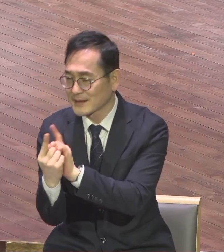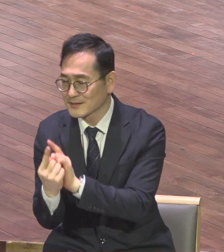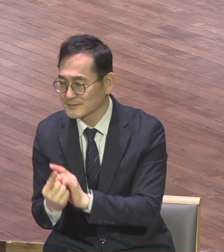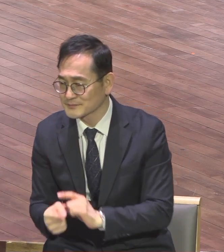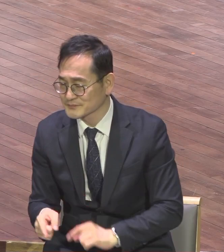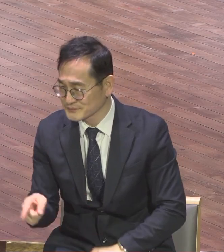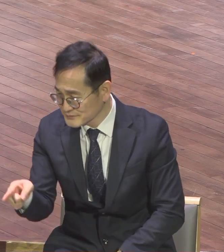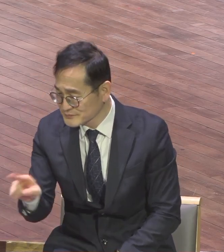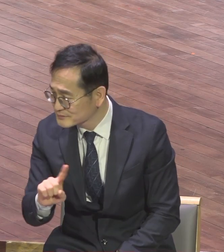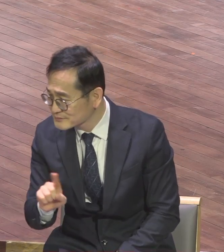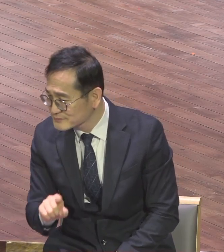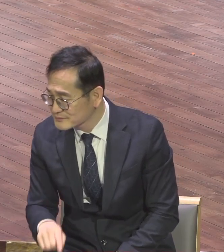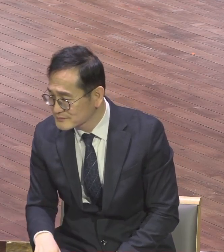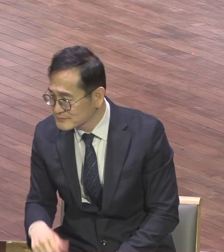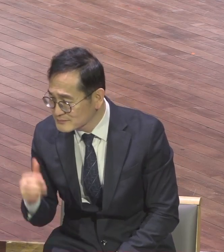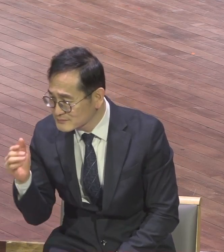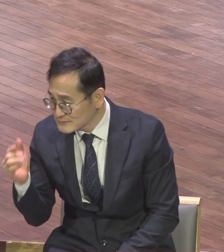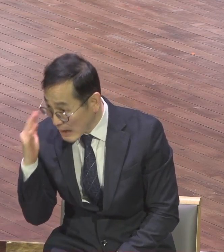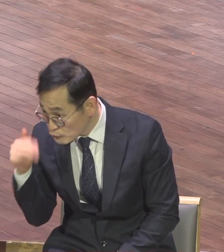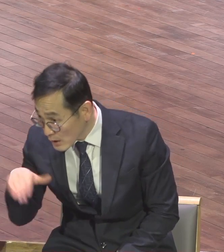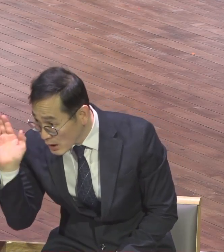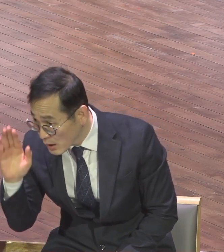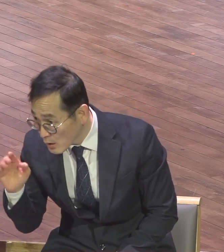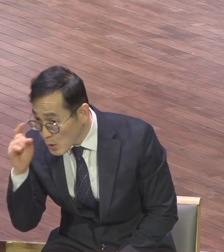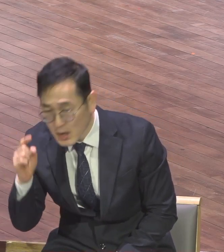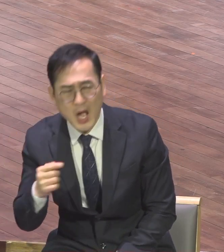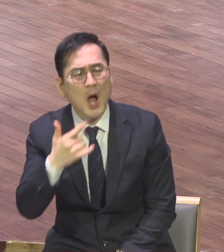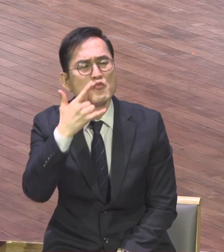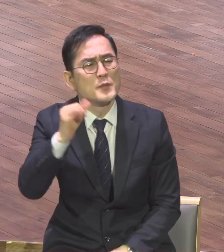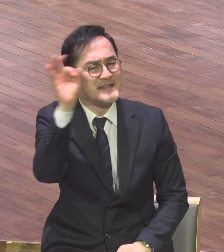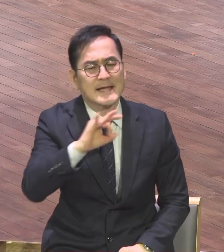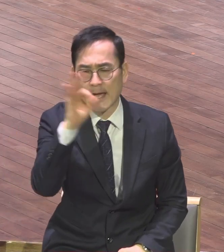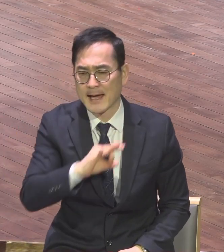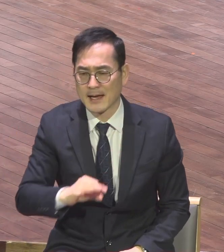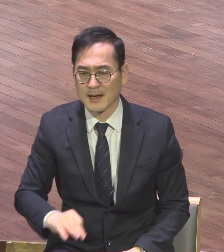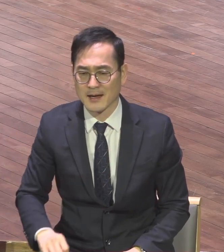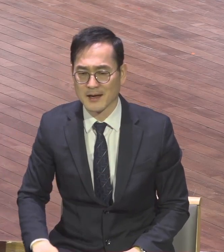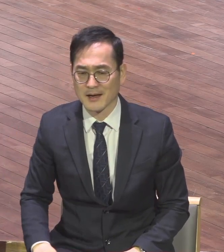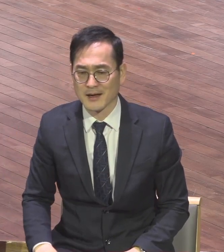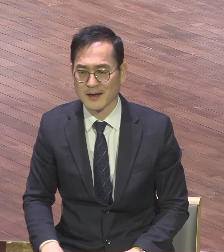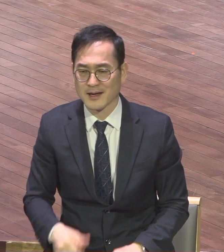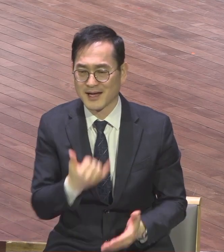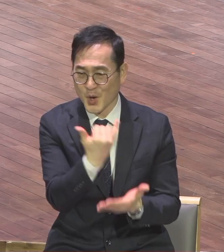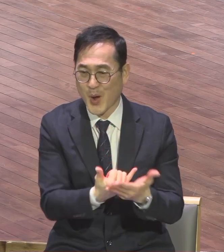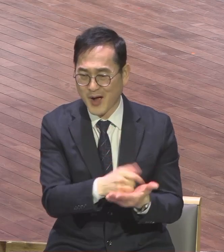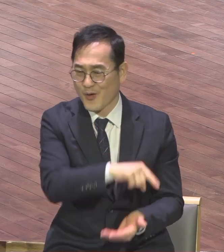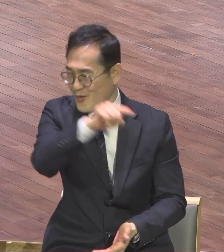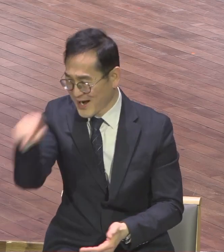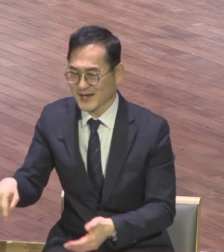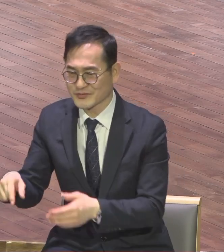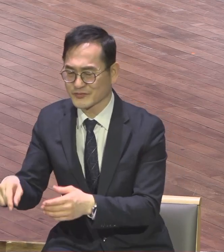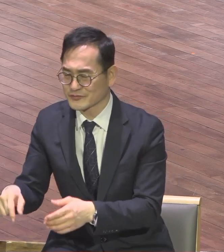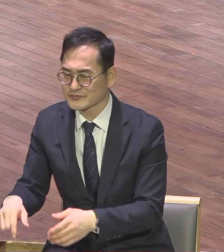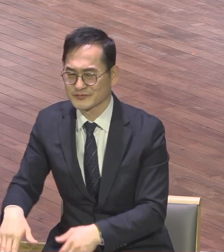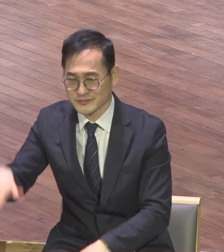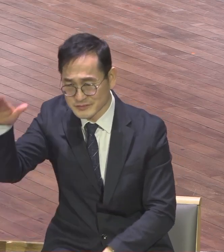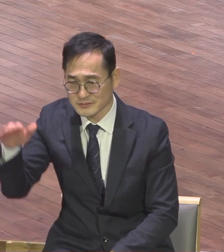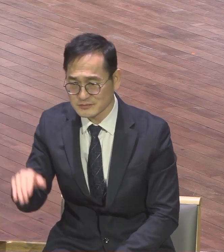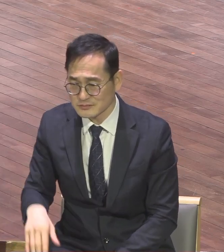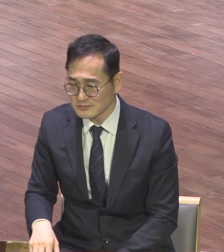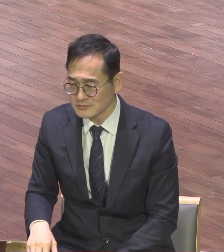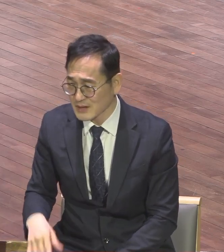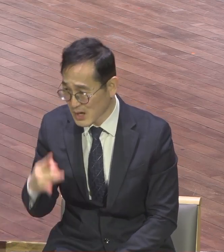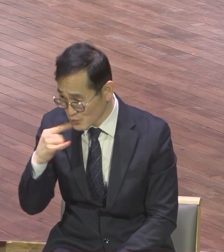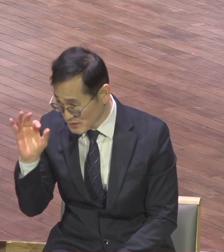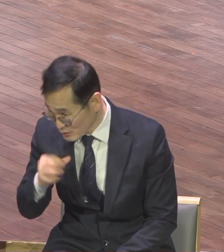한국 가겠대요. 자기는 부모를 찾겠다는 겁니다. 무조건 찾겠대요. 그래서 제가 친구니까 찾지 마라. 아니 부모도 널 안 찾는데 네가